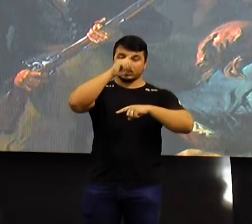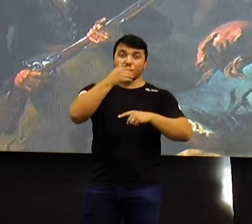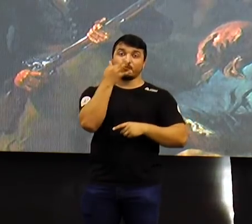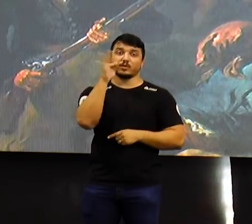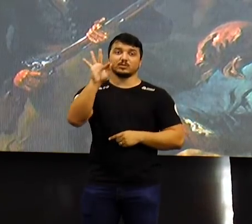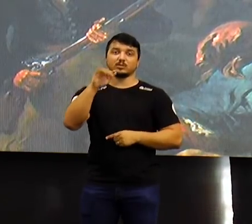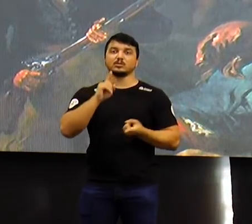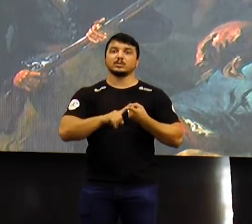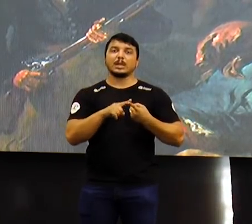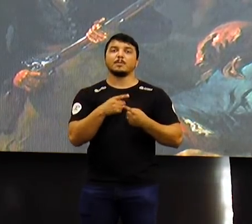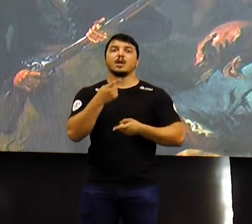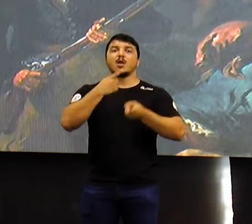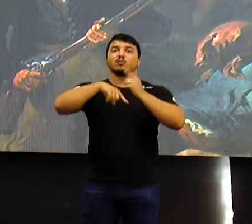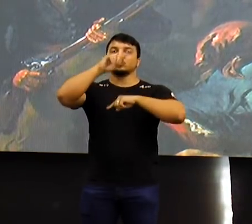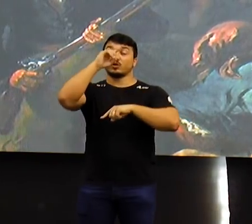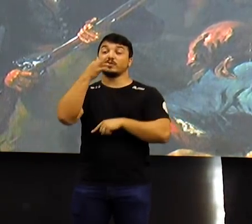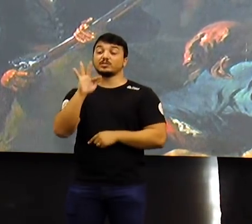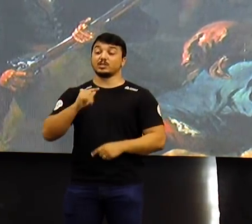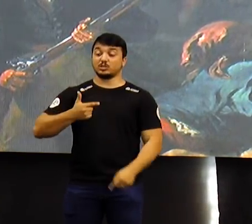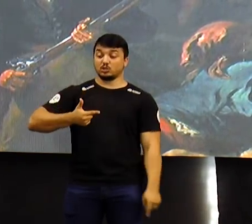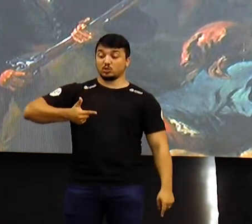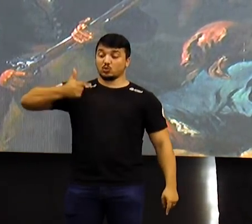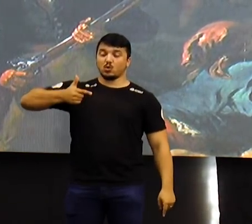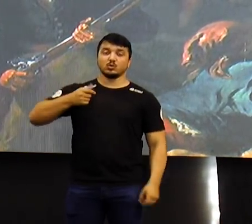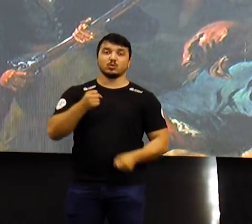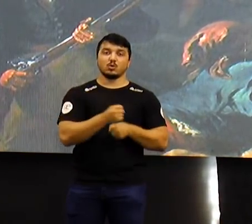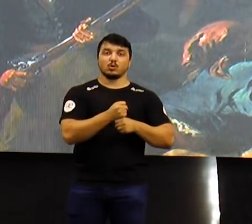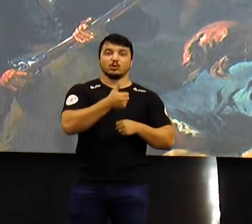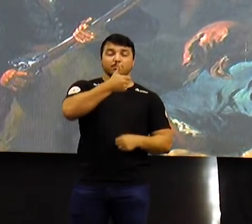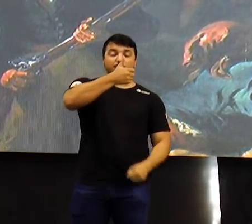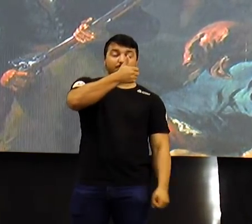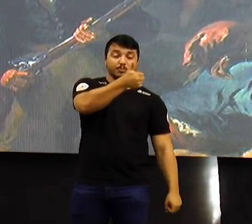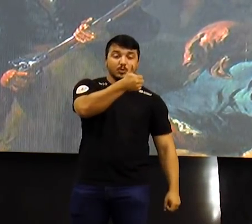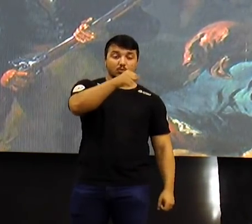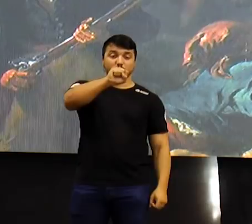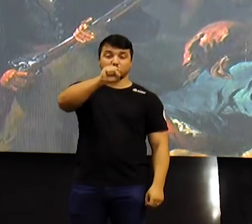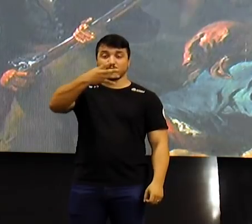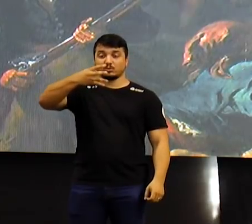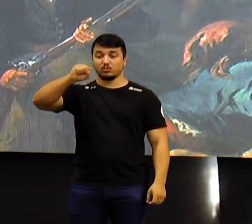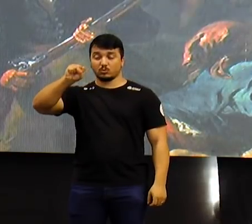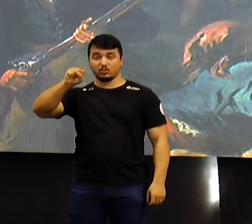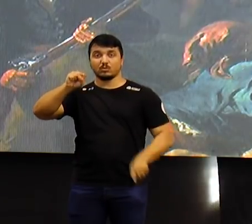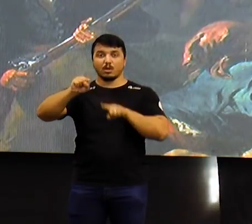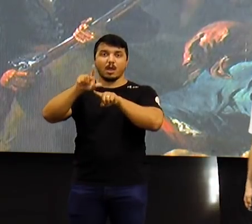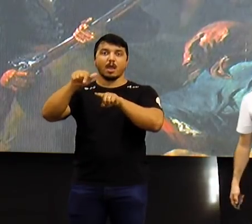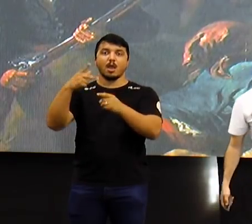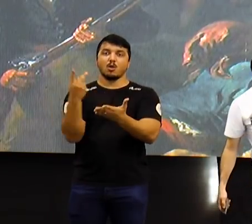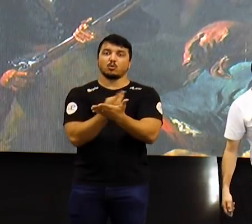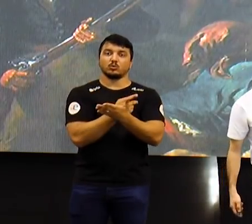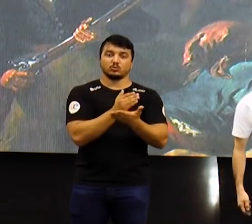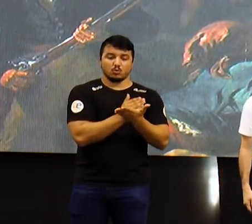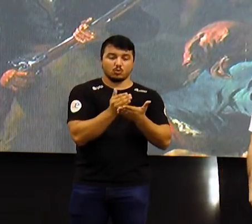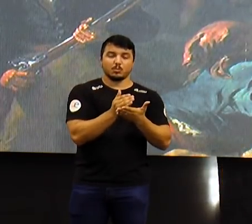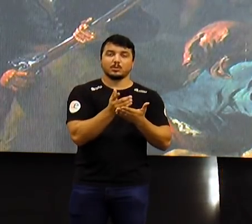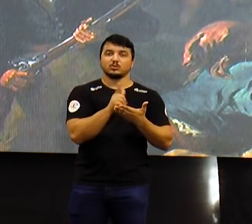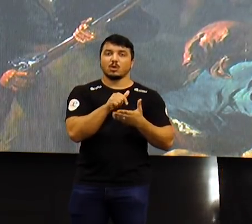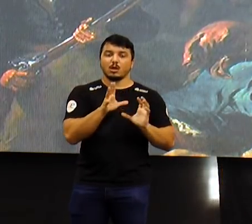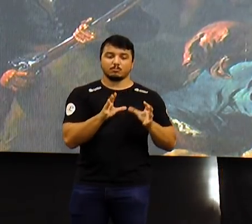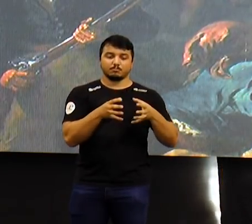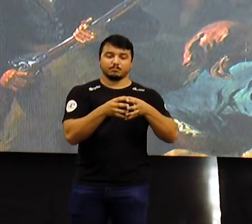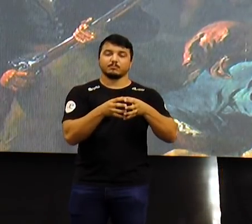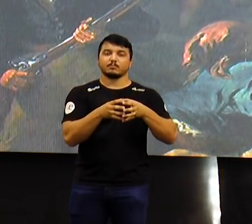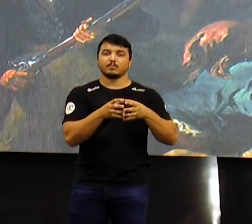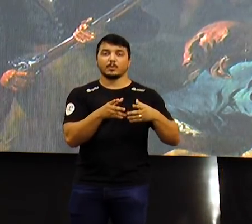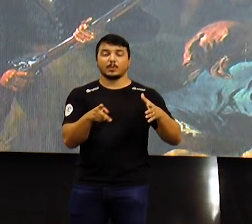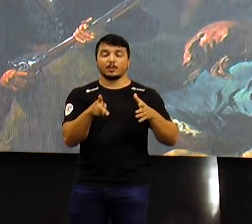a Segunda Revolução Francesa de 1848, que vem a partir da Primavera dos Povos.